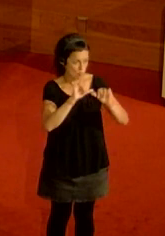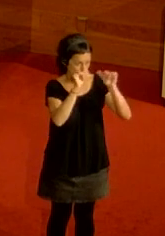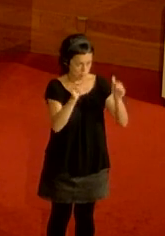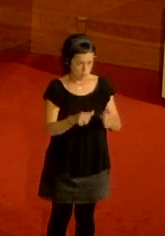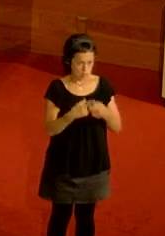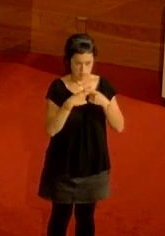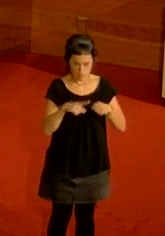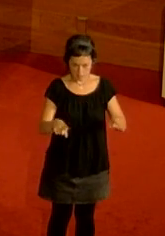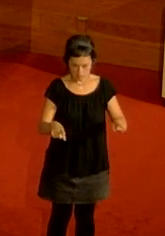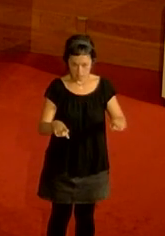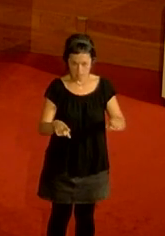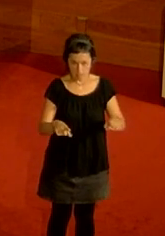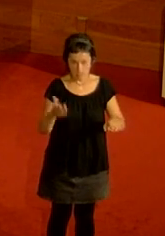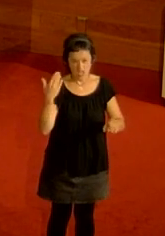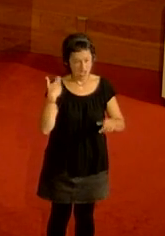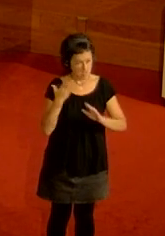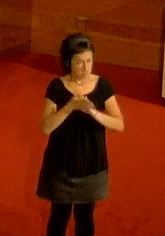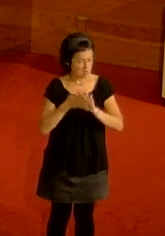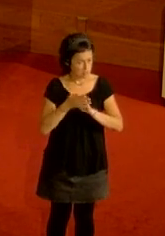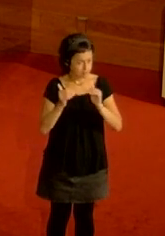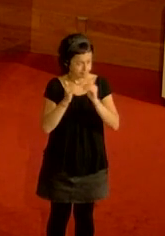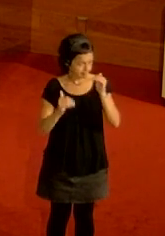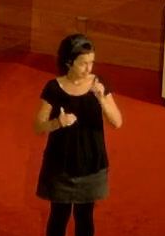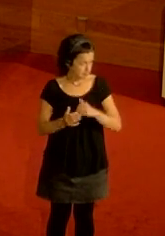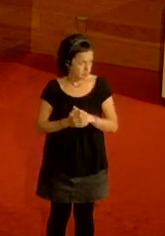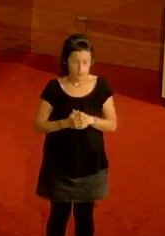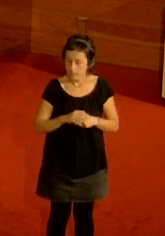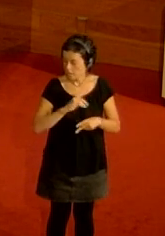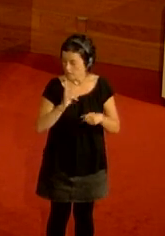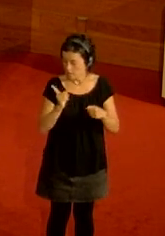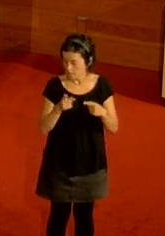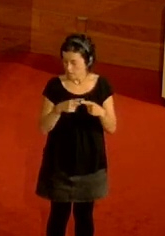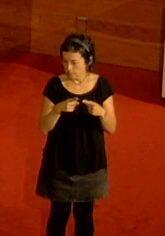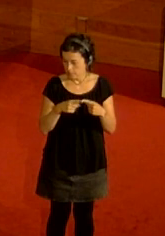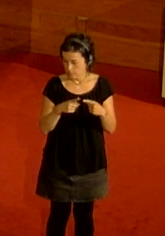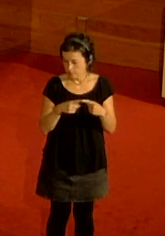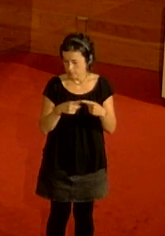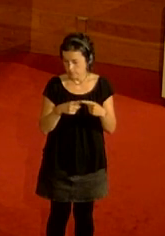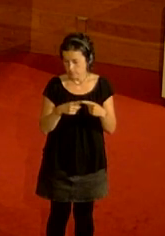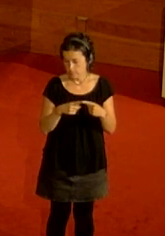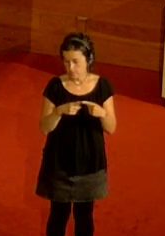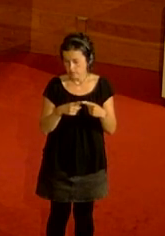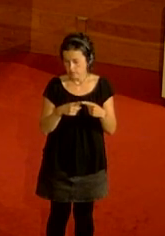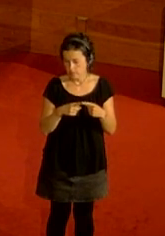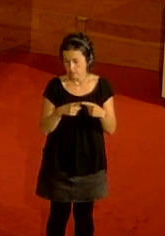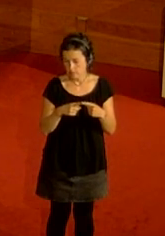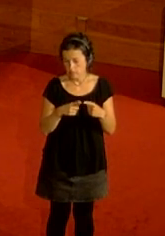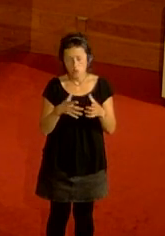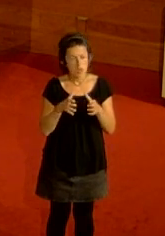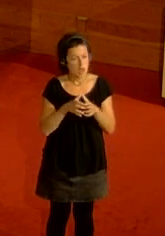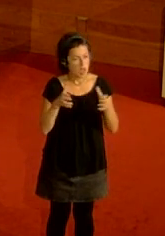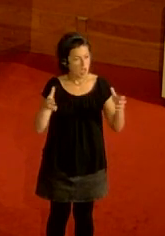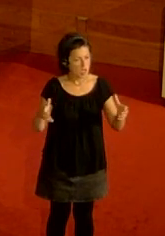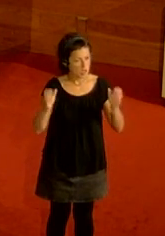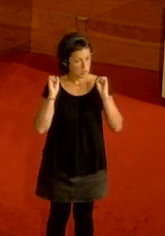esas formas de desigualdad de las que hemos hablado uno de ellos podría ser eh El ejemplo de la gran dimisión lo acontecido